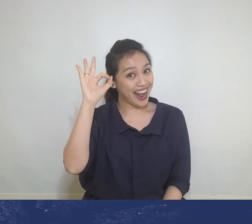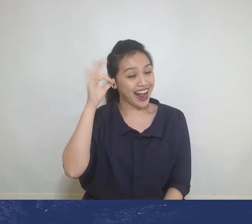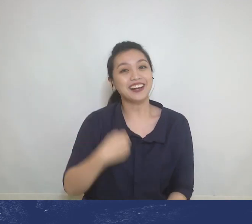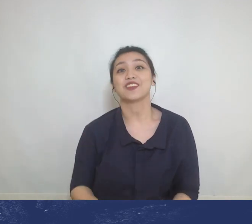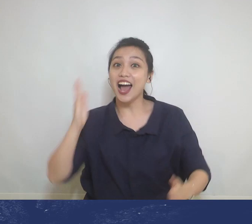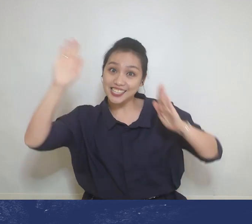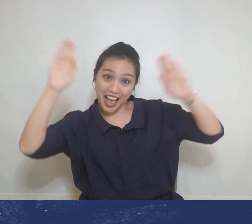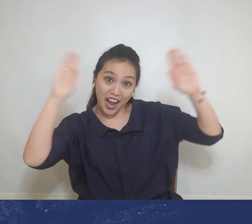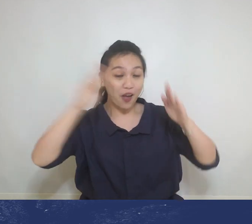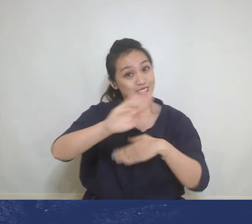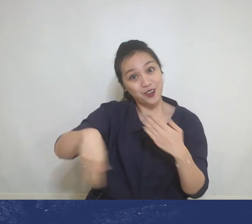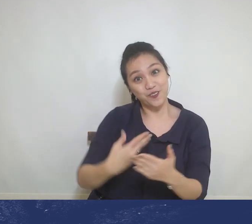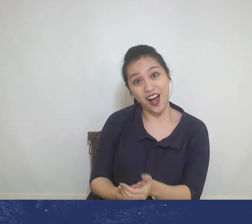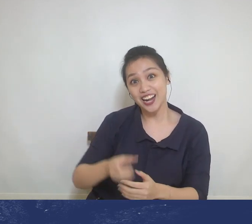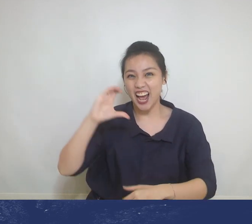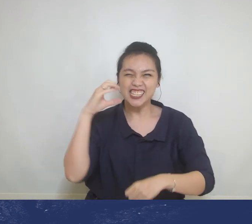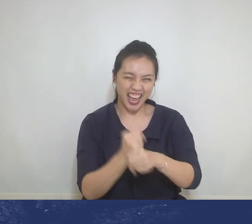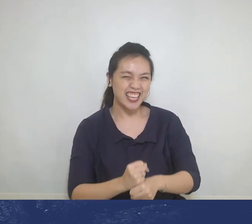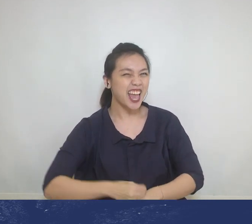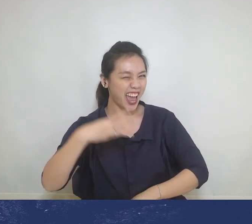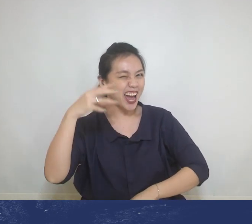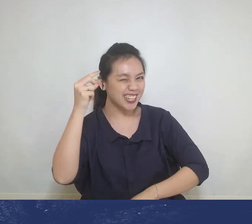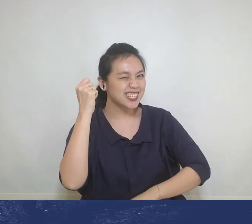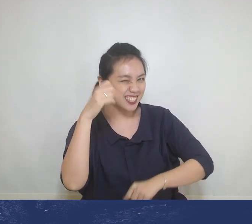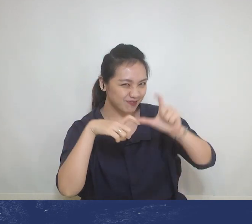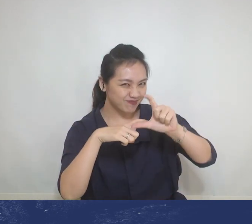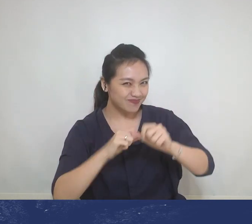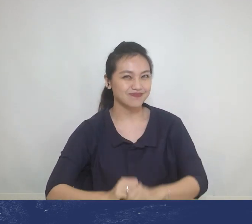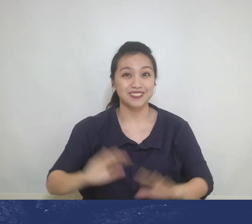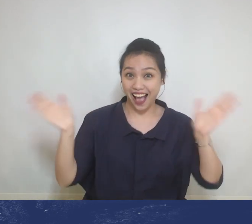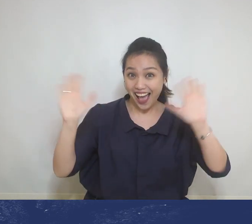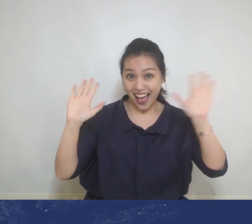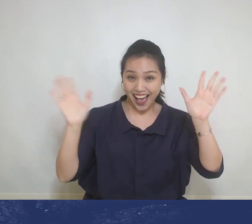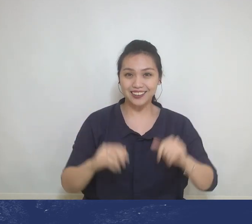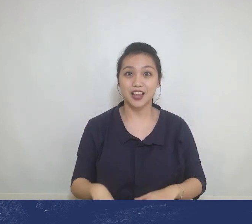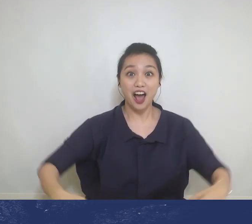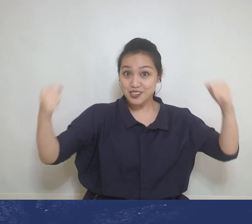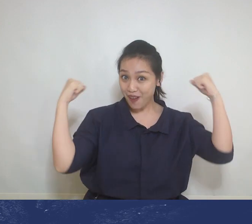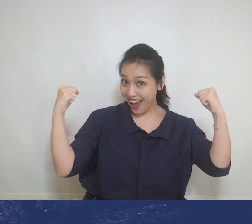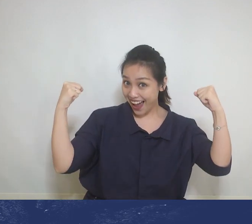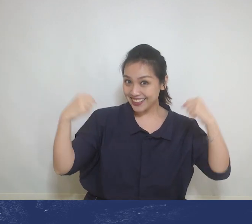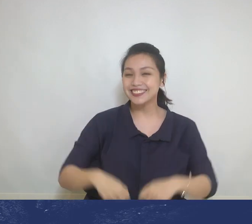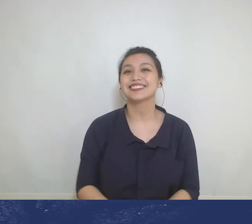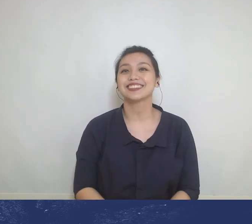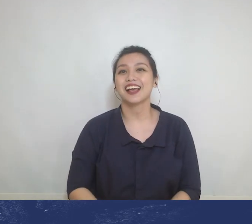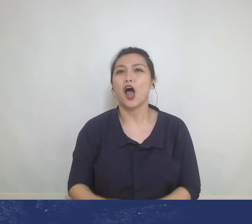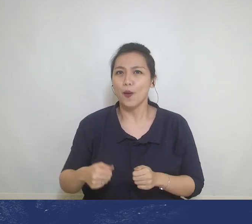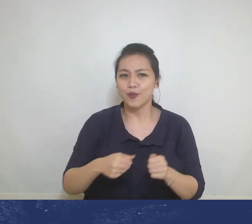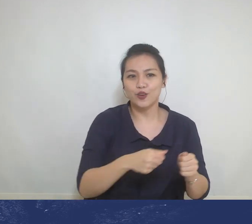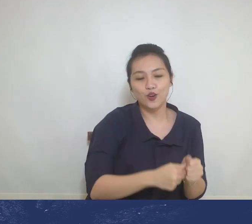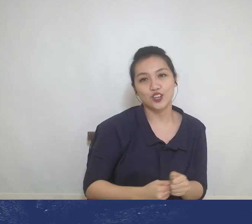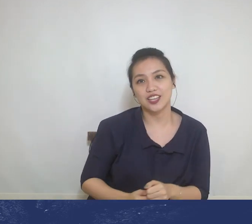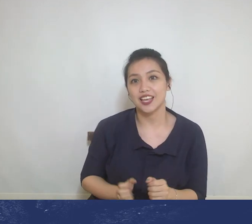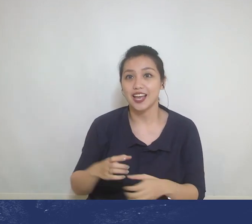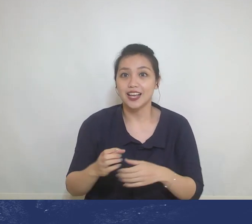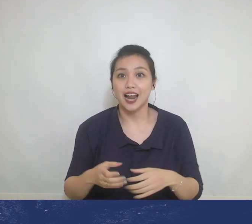Oke, shalom semuanya, Cheggers, apa kabarnya hari ini? Ya, apakah masih semangat di dalam mengikuti kegerakan